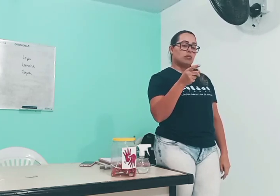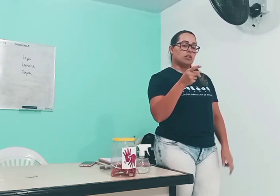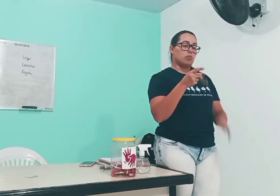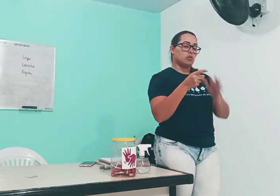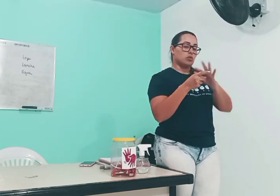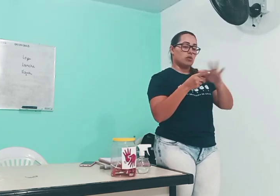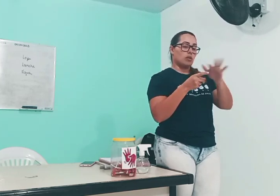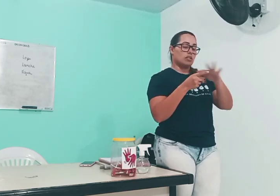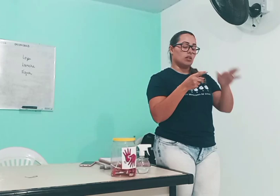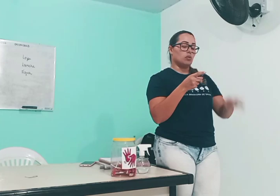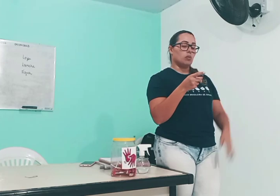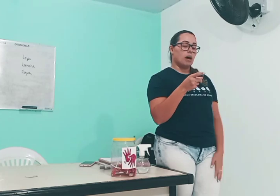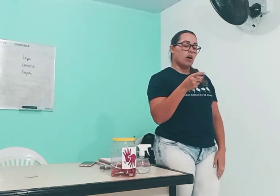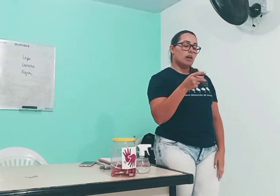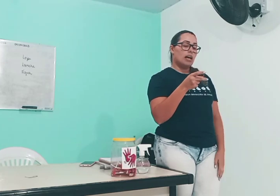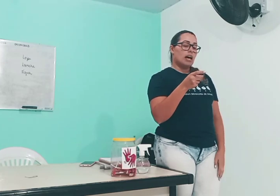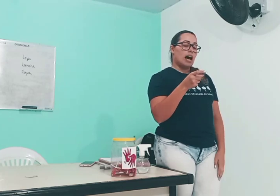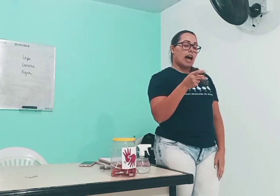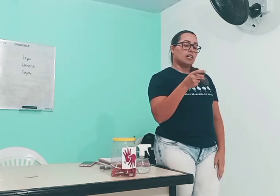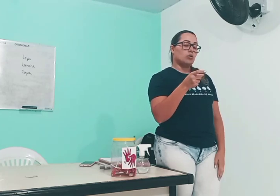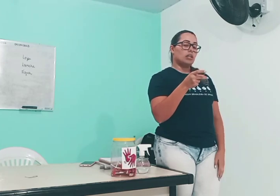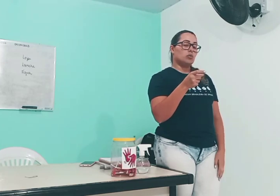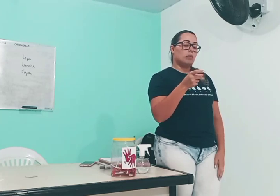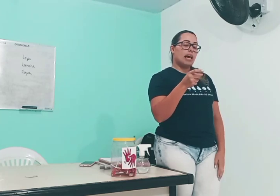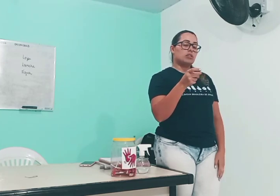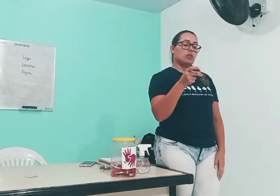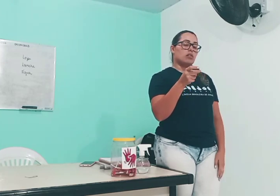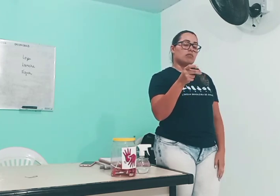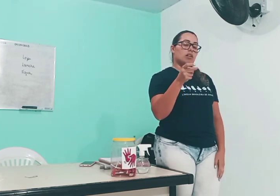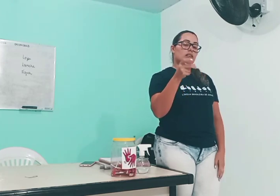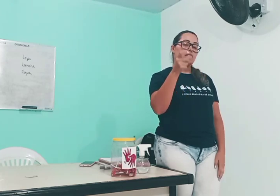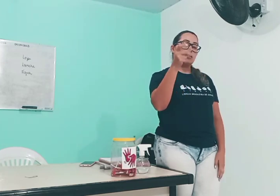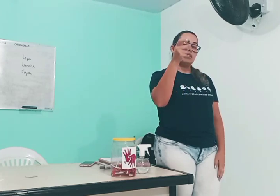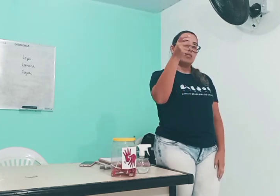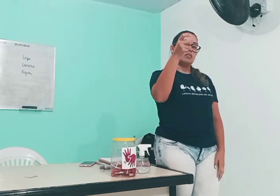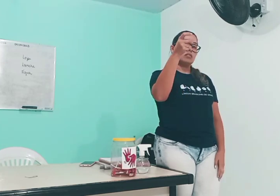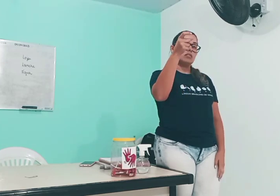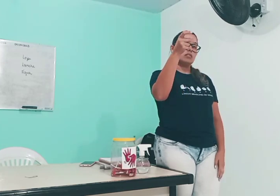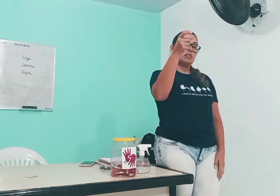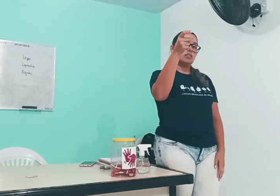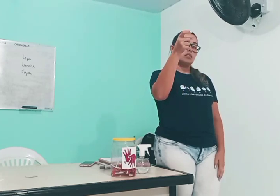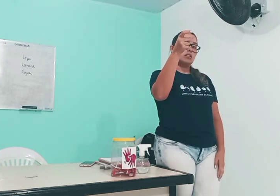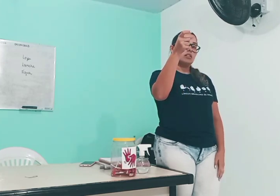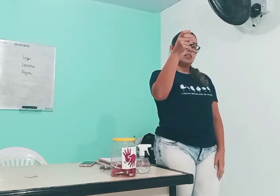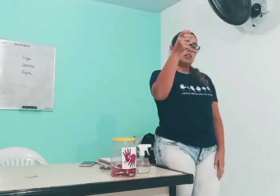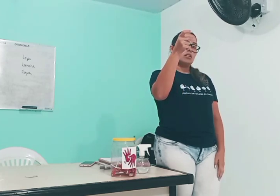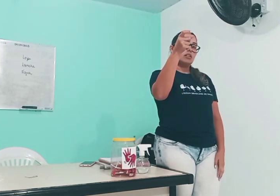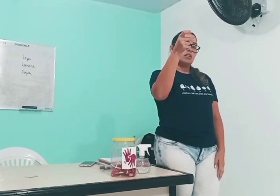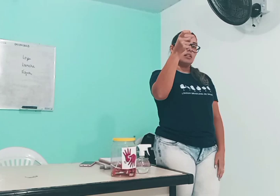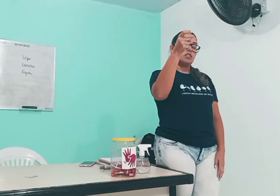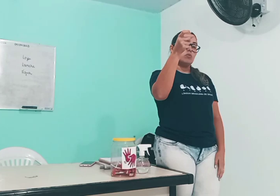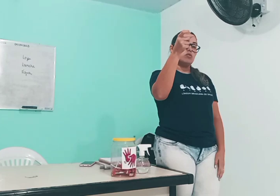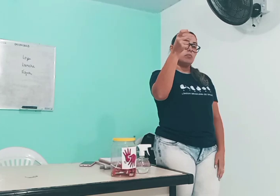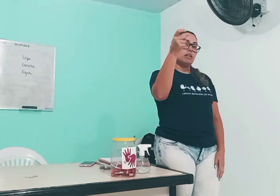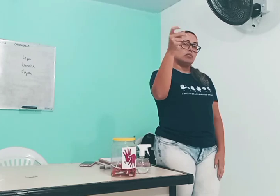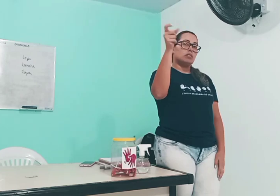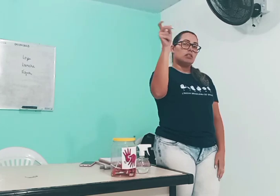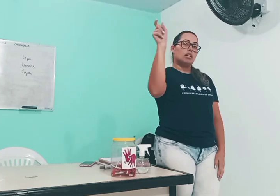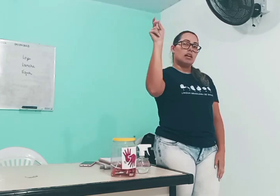você pode continuar com esse dedo normal. Aqui o dedo médio, ó, vai fazer isso aqui, ó. Esse movimento